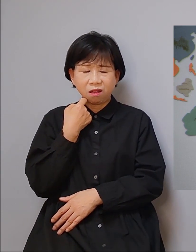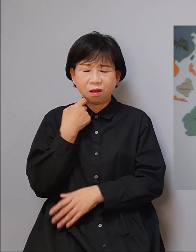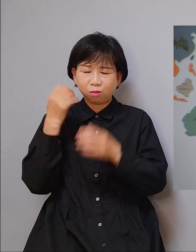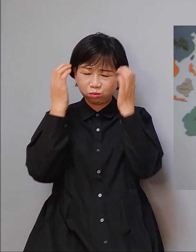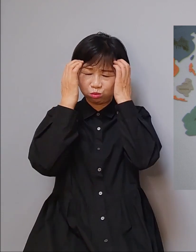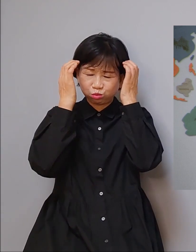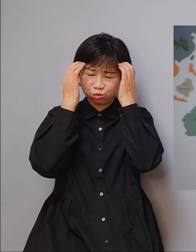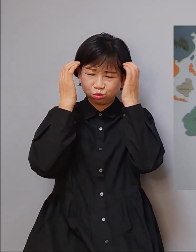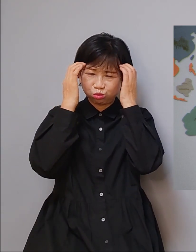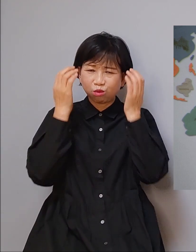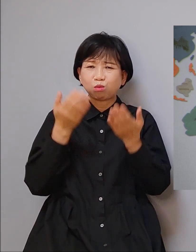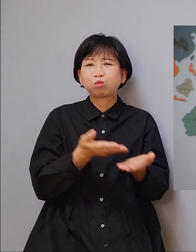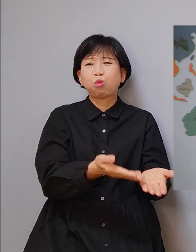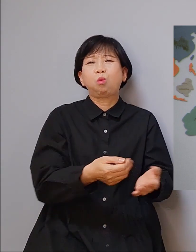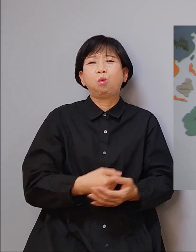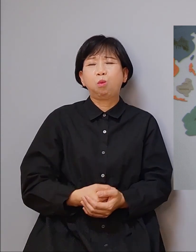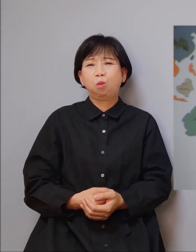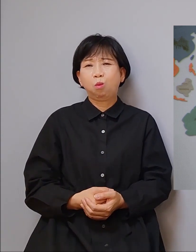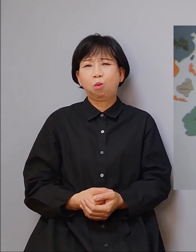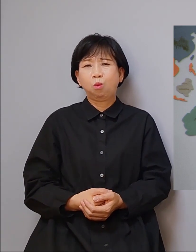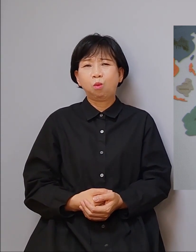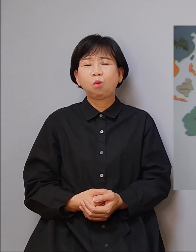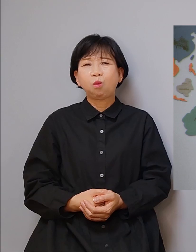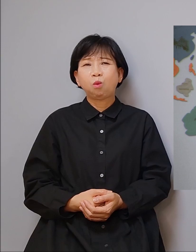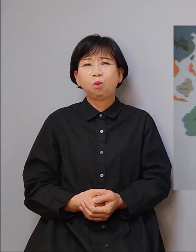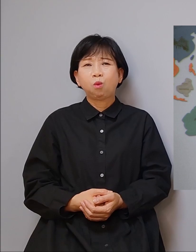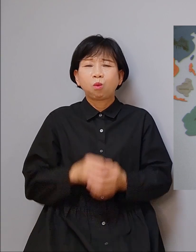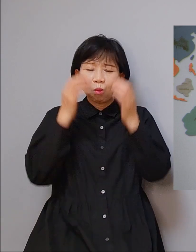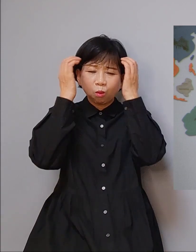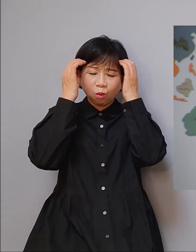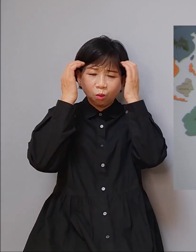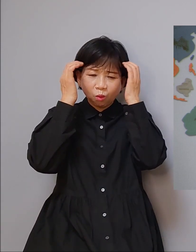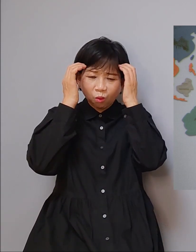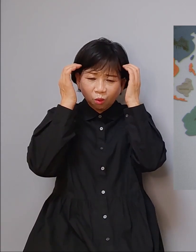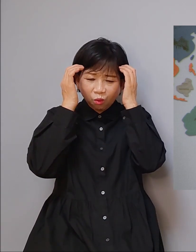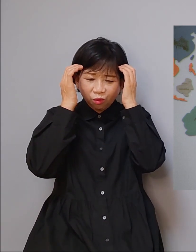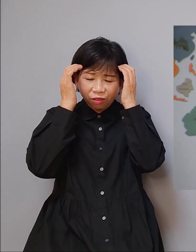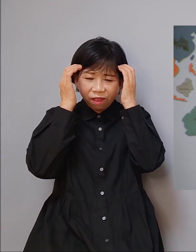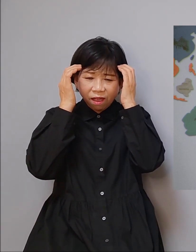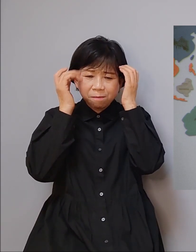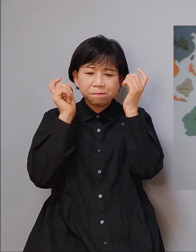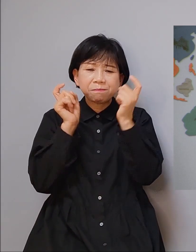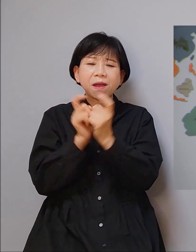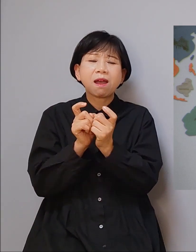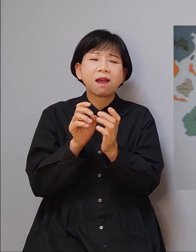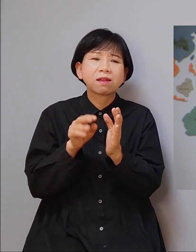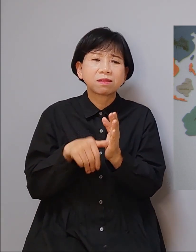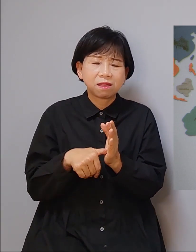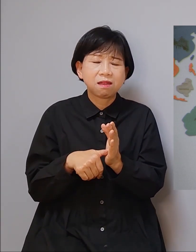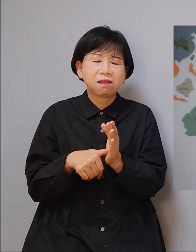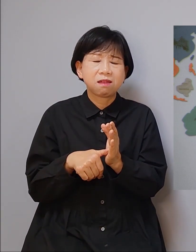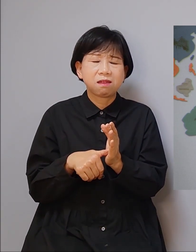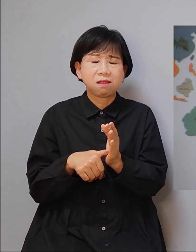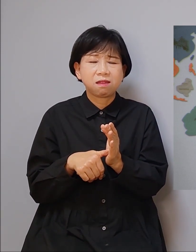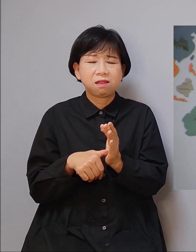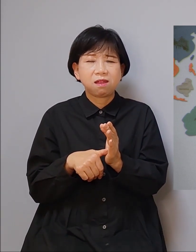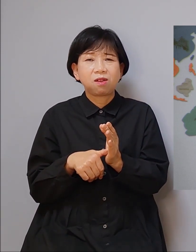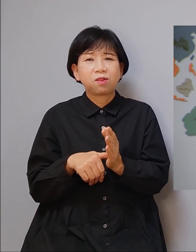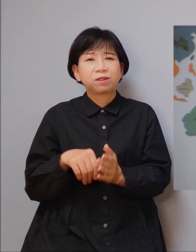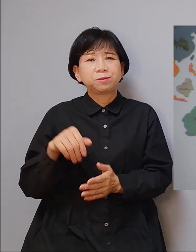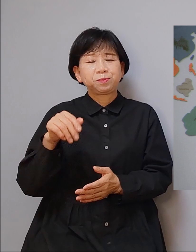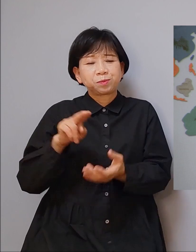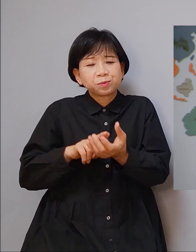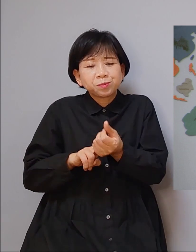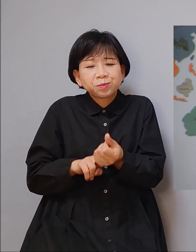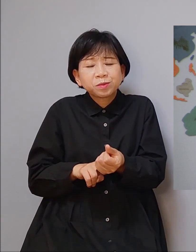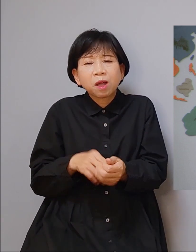고난과 시련이 찾아왔을 때 숨겨진 교훈을 얻어야 합니다. 때론 어리석은 선택의 대가를